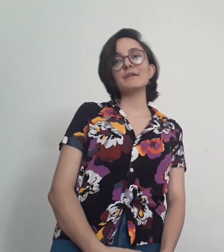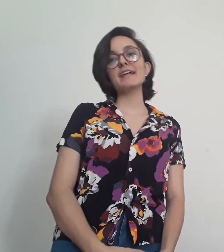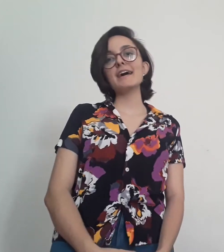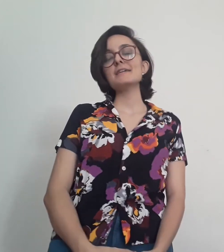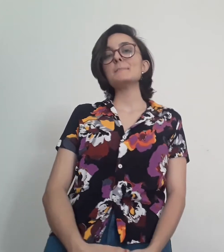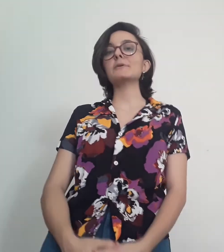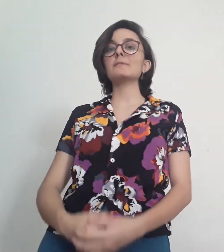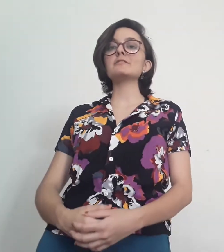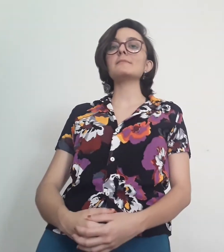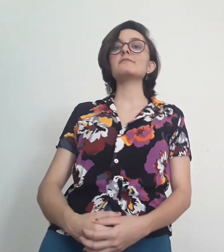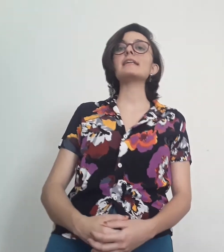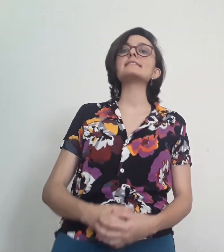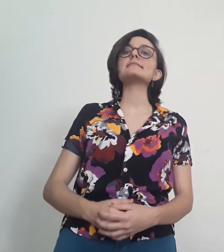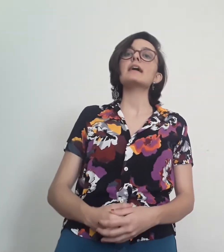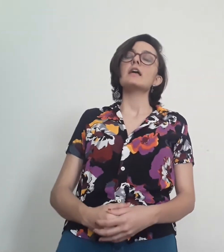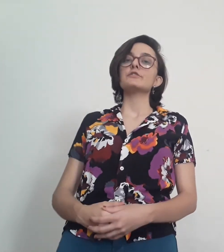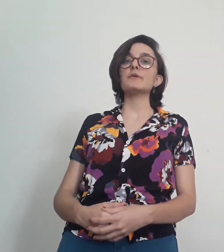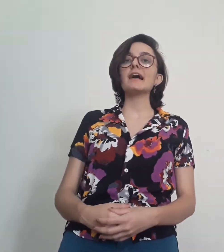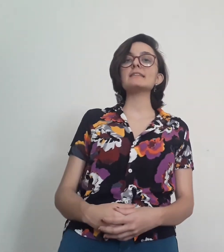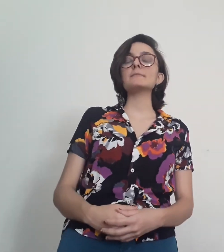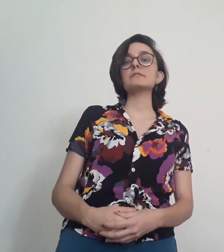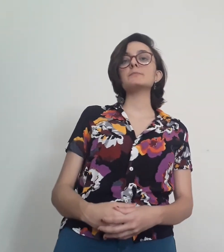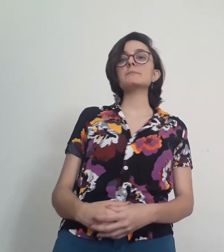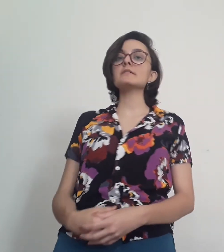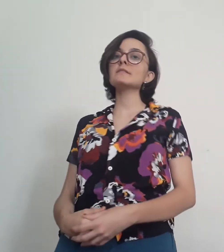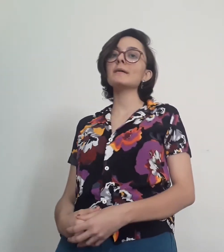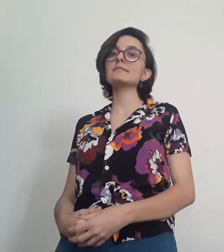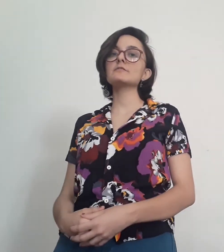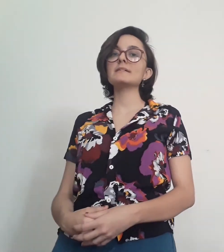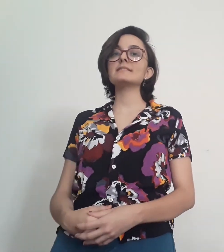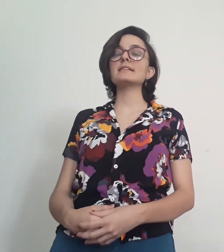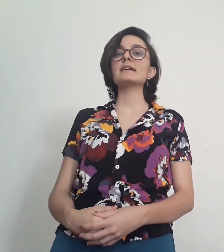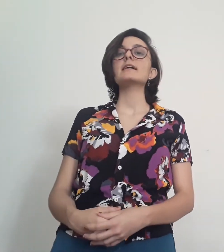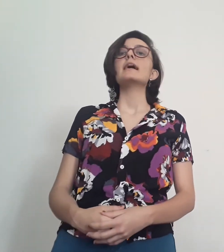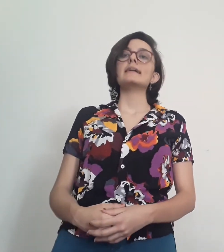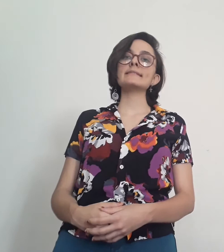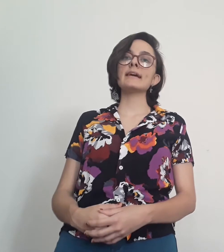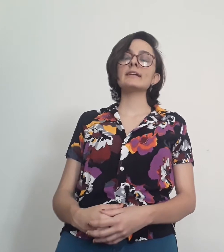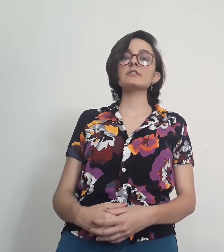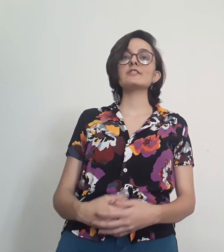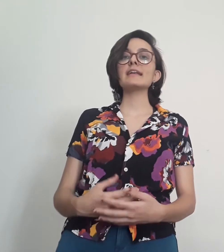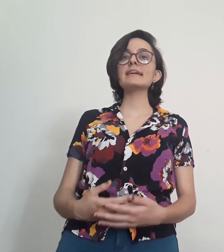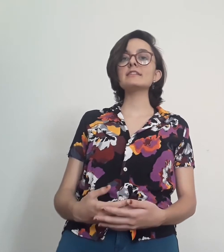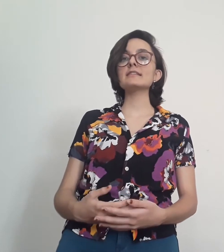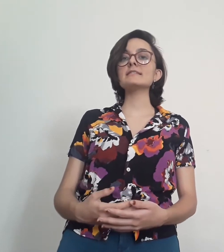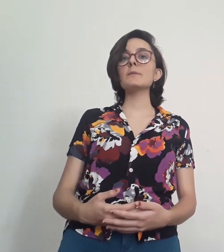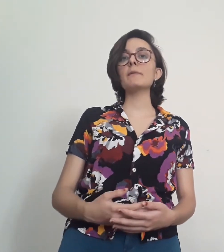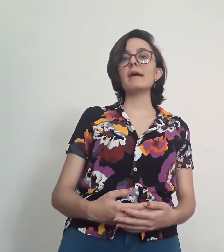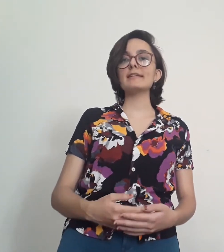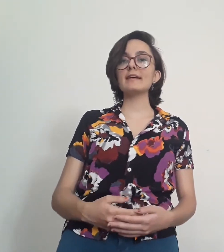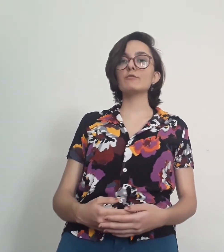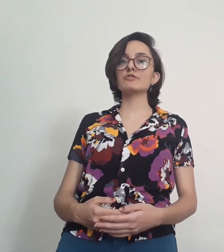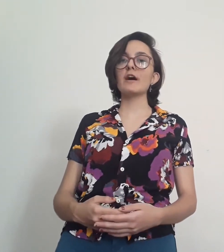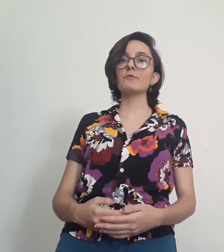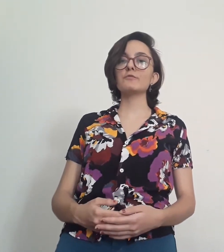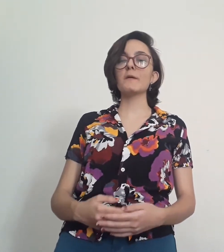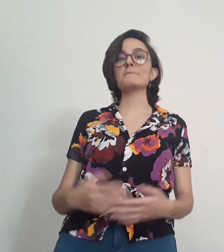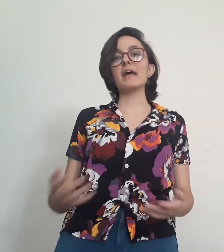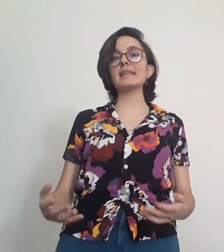Olá, meu nome é Jamile Valença, sou acadêmica do primeiro semestre de Medicina e integrante da Liga de Atenção Primária à Saúde da UFBA, a